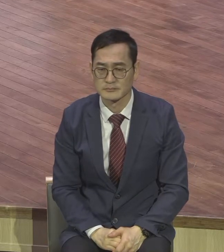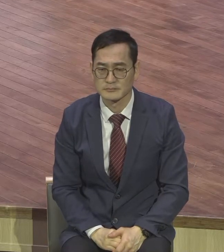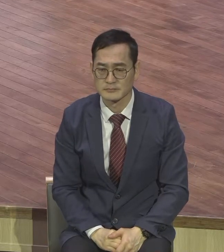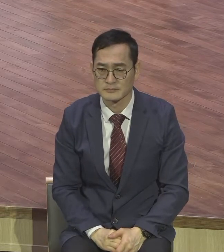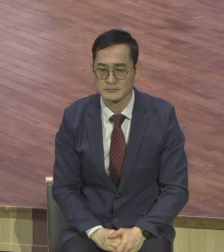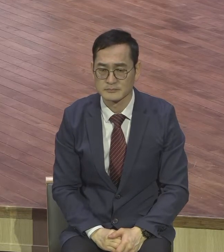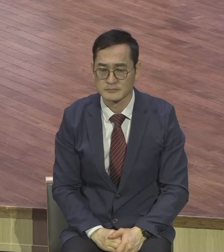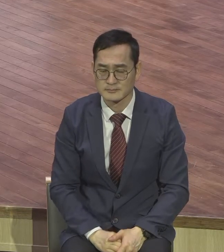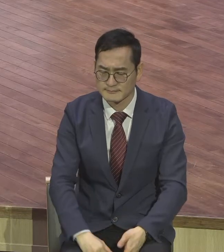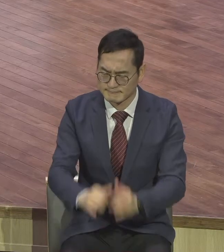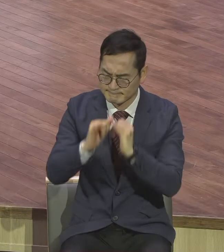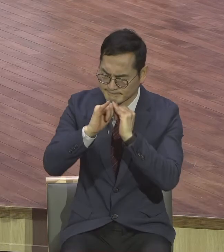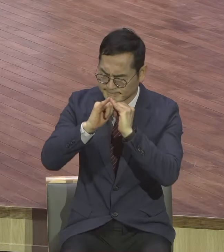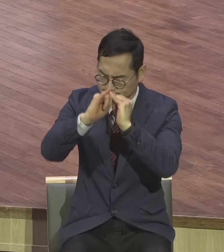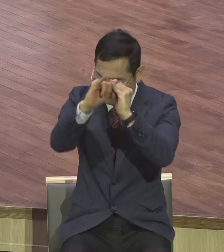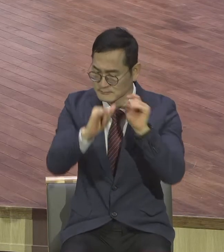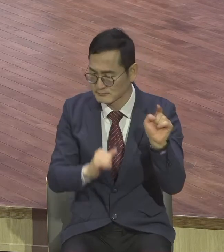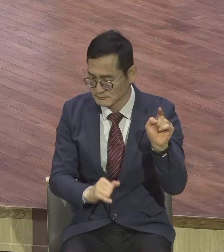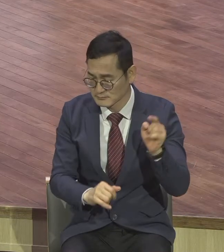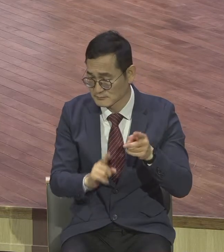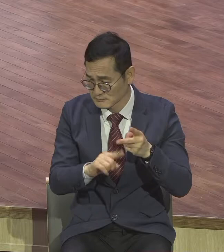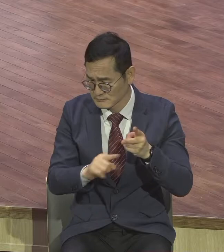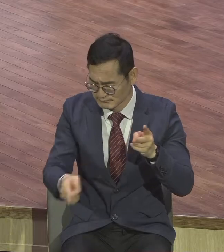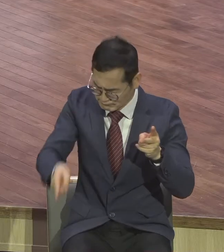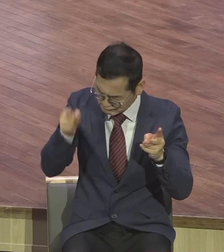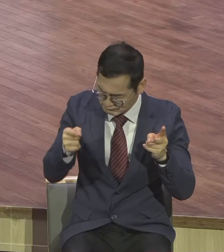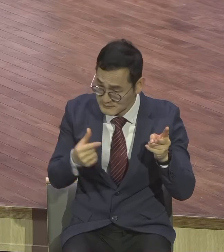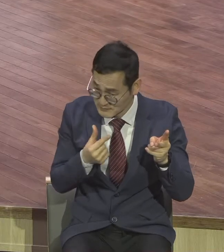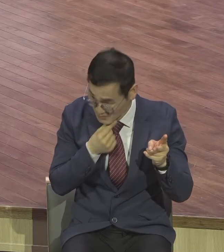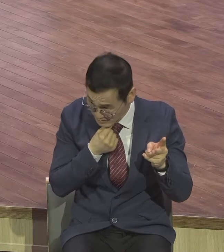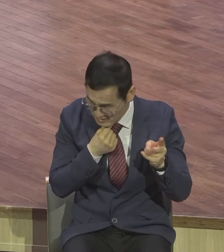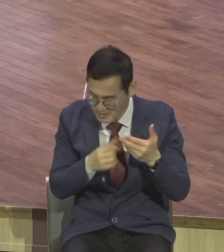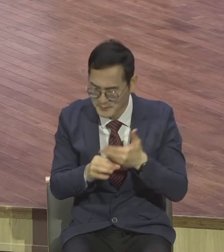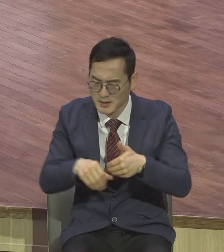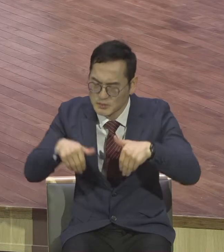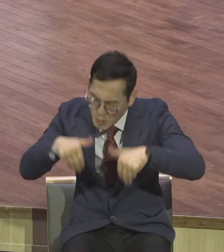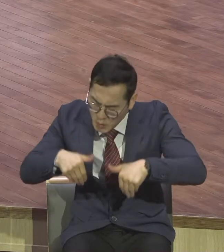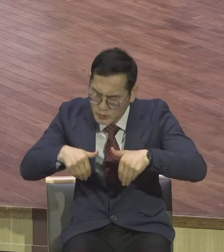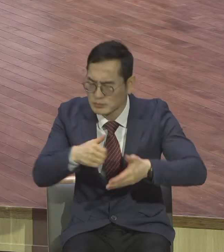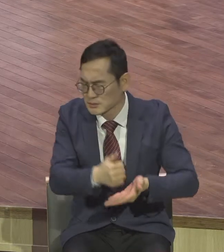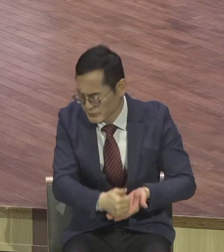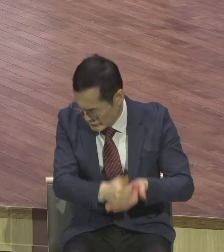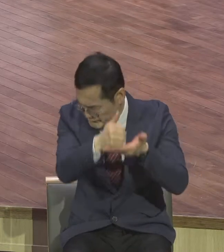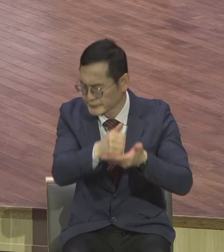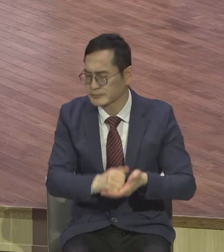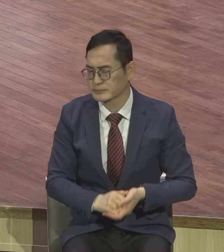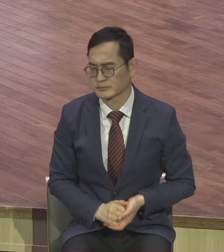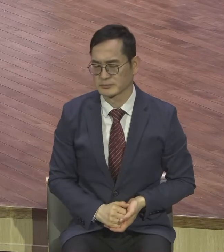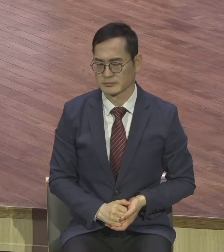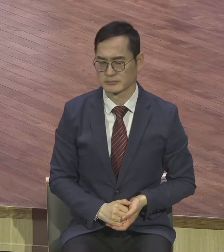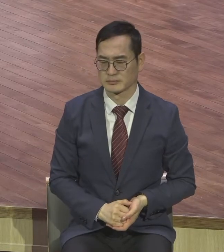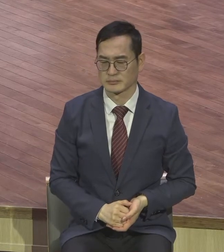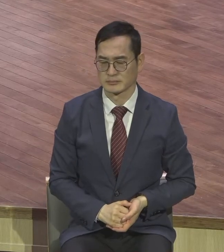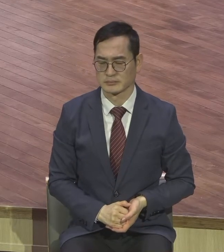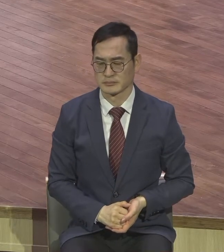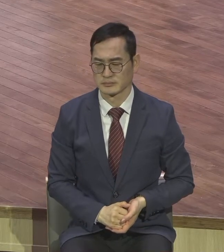너희 중에 누구든지 어떤이 되고자 하는 너희 종이 되어야 하리라 어떤이 되고 싶냐 종이 되라